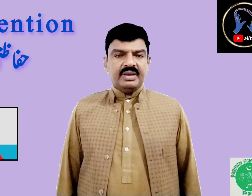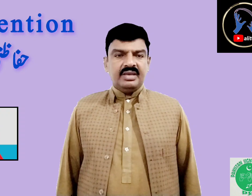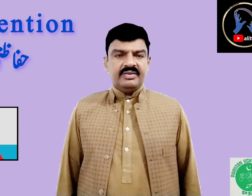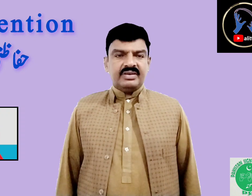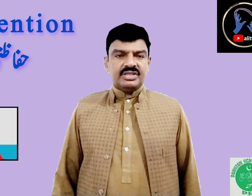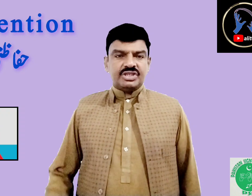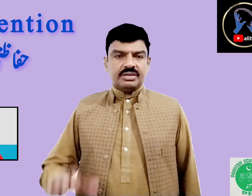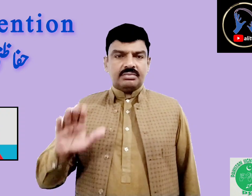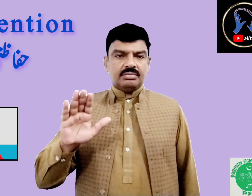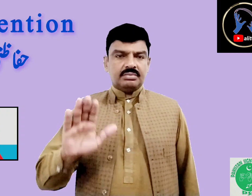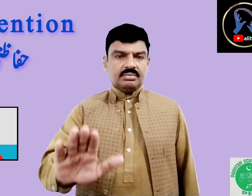प्रीवेंशन